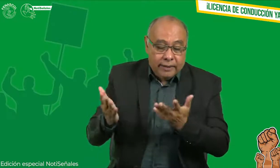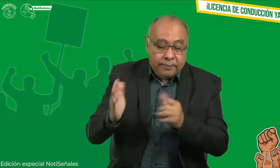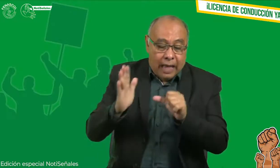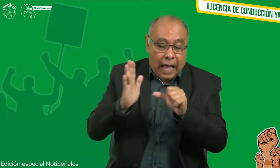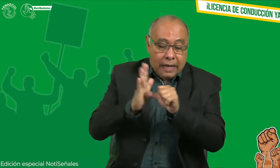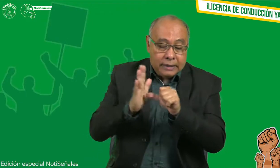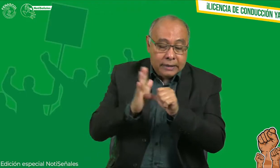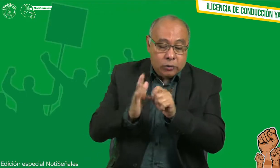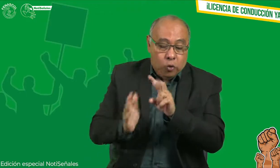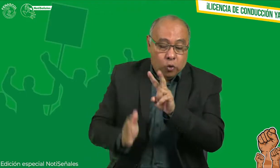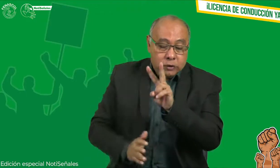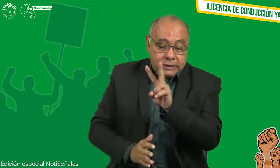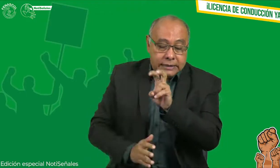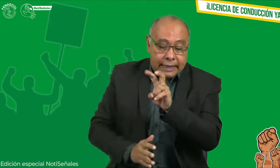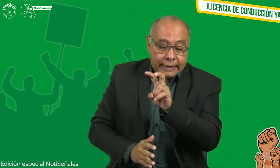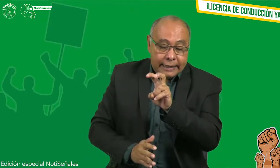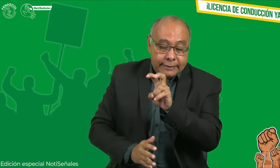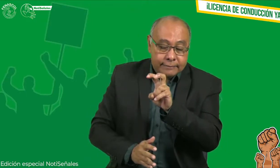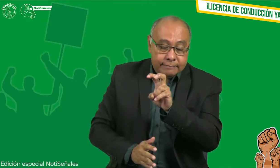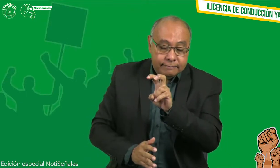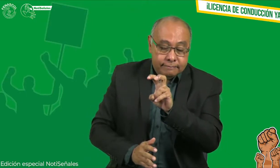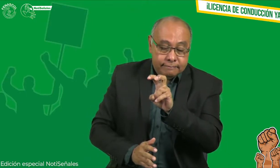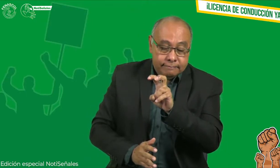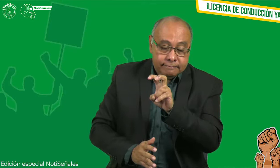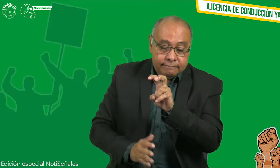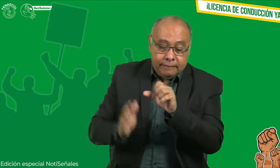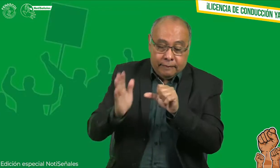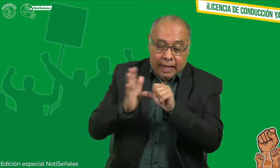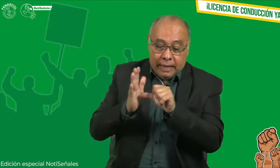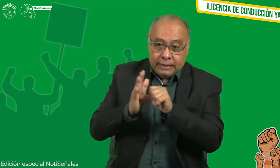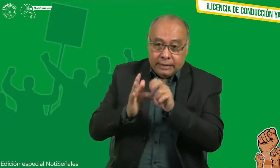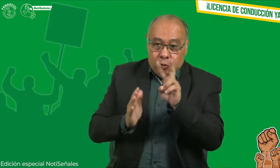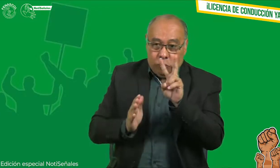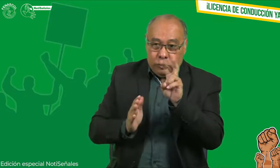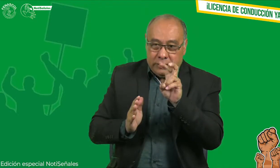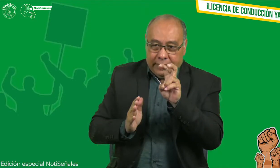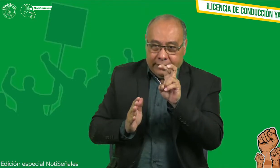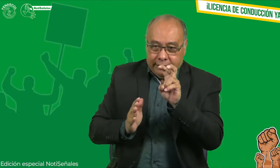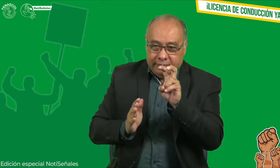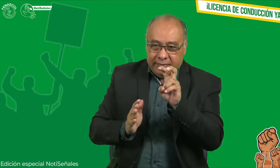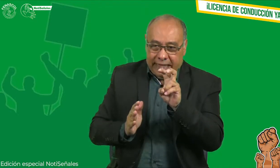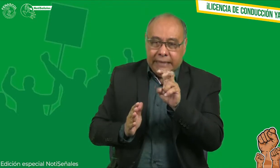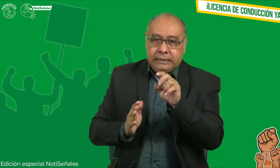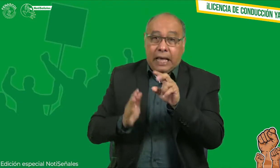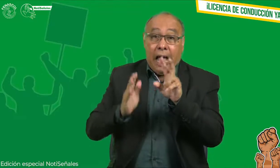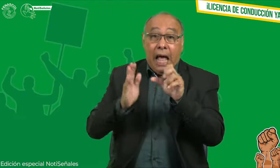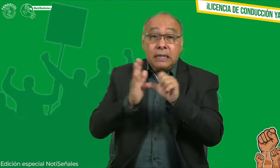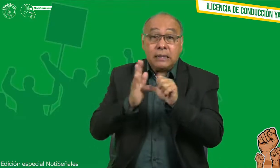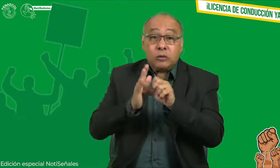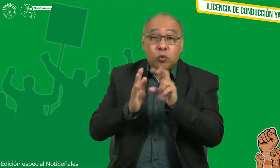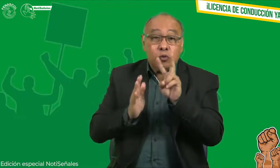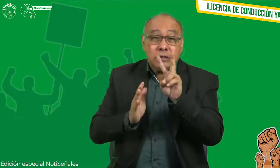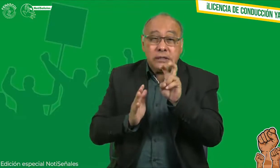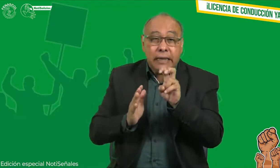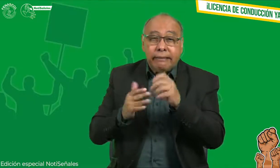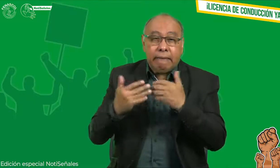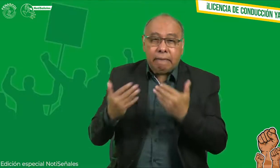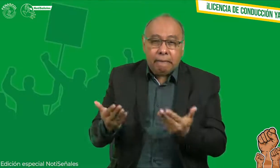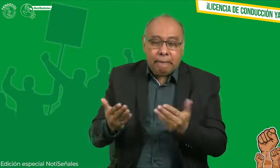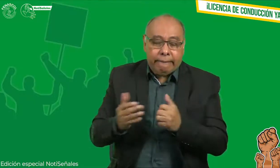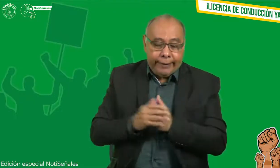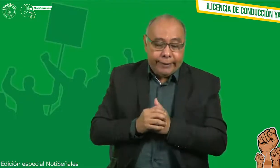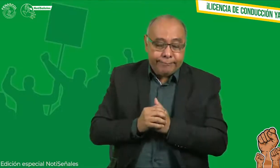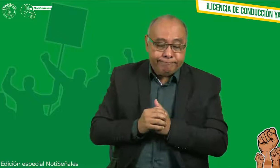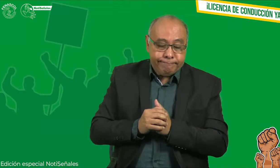Ok, ahora, el artículo número 7. Ya hablamos del 3 y del 4. Ahora, el artículo